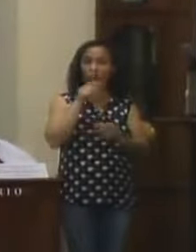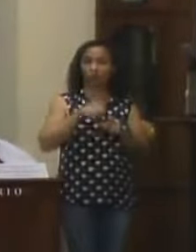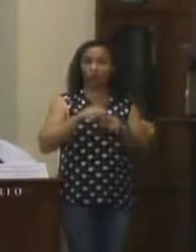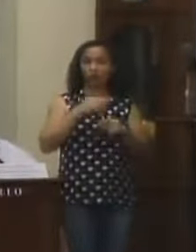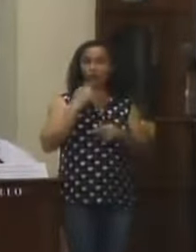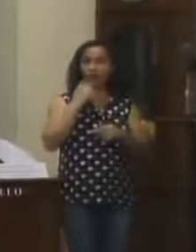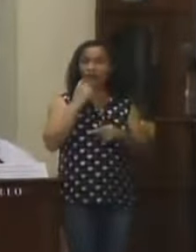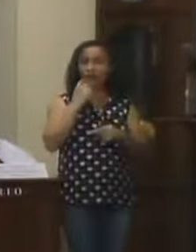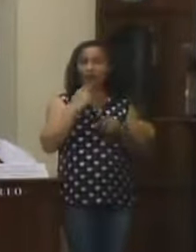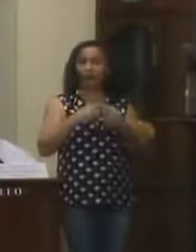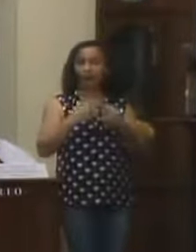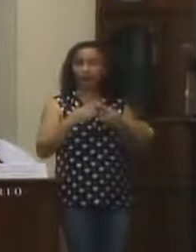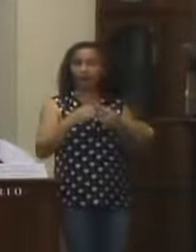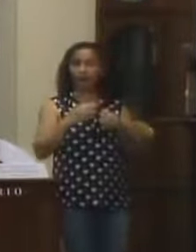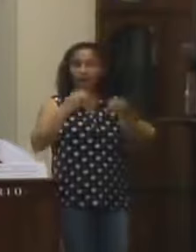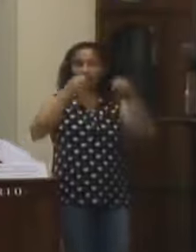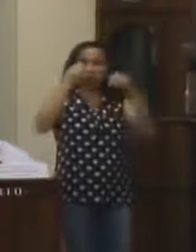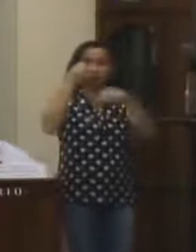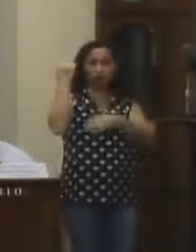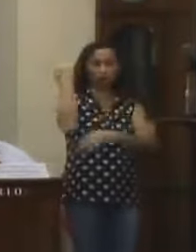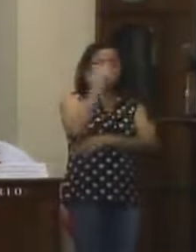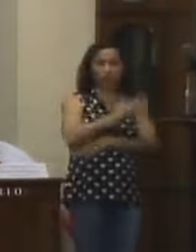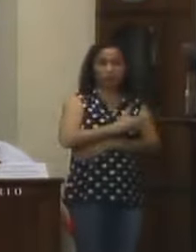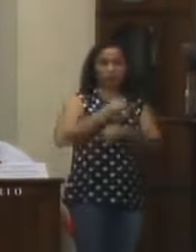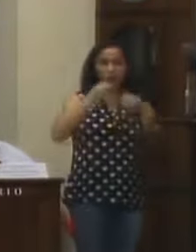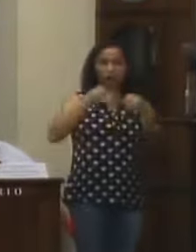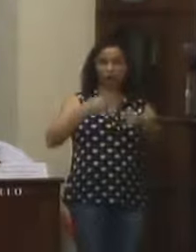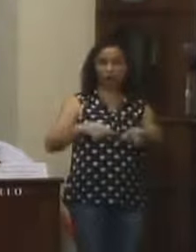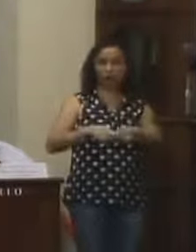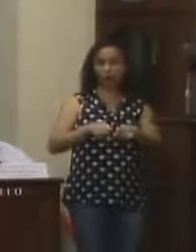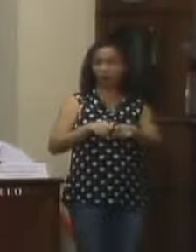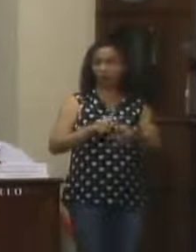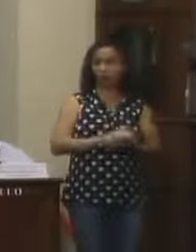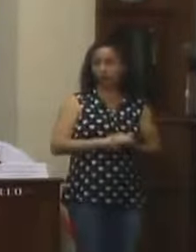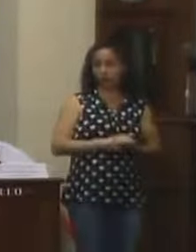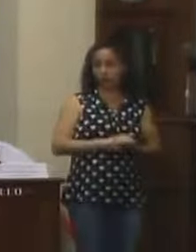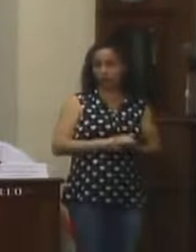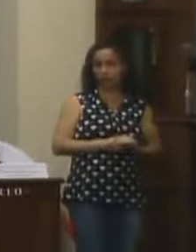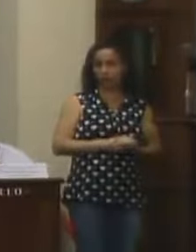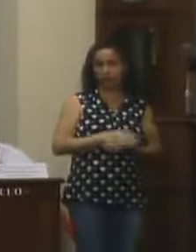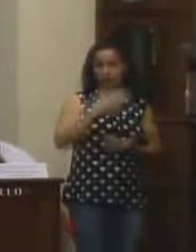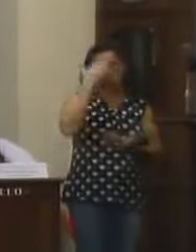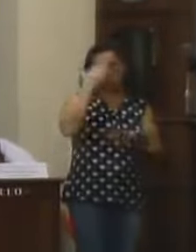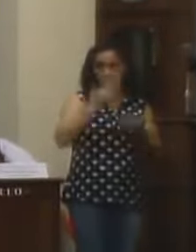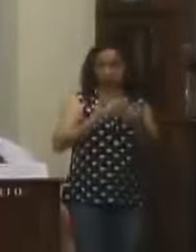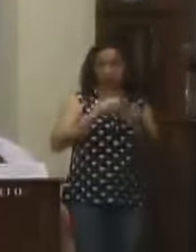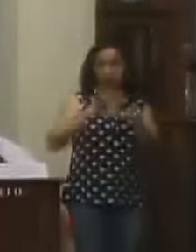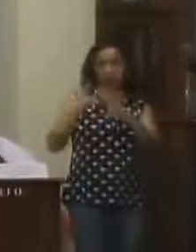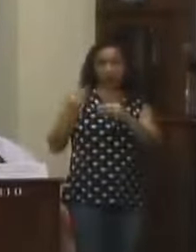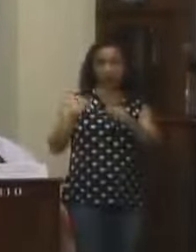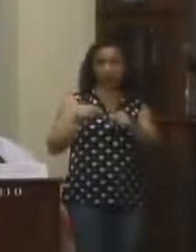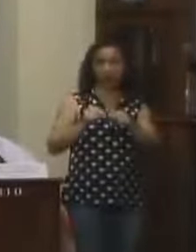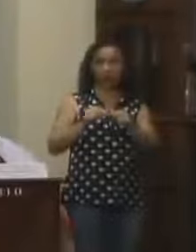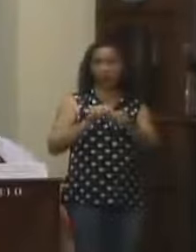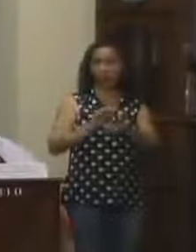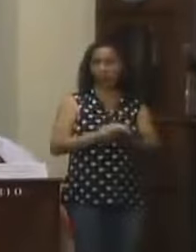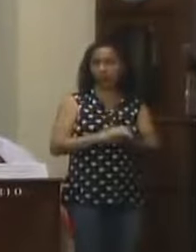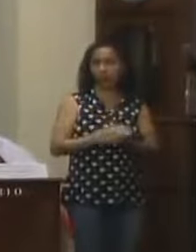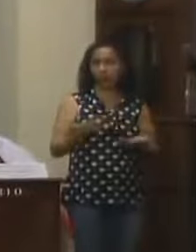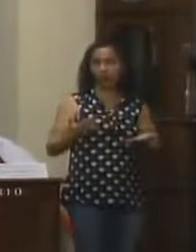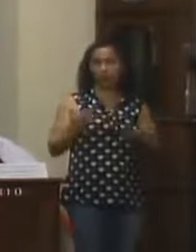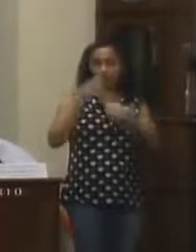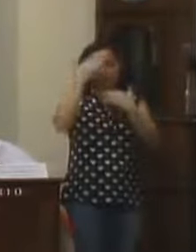de se informar de forma transparente, se fazem necessários esclarecimentos requisitados. Na certeza de que o assunto merecerá a especial atenção de Vossa Excelência, desde já